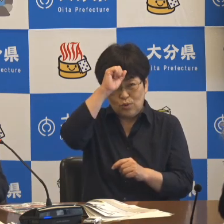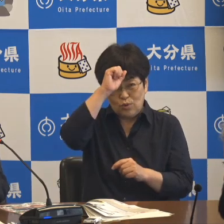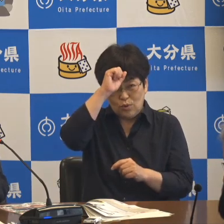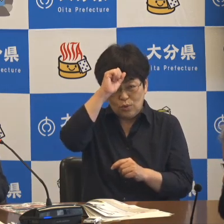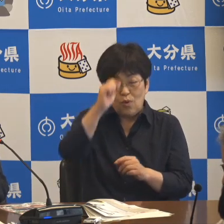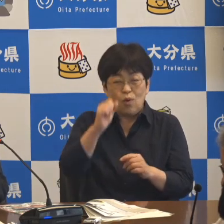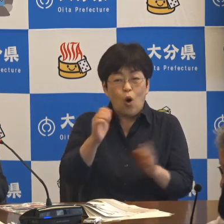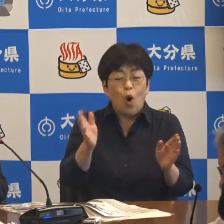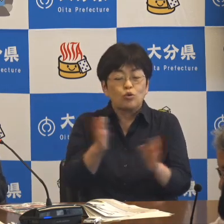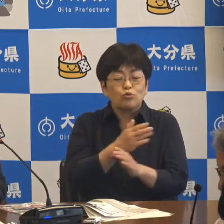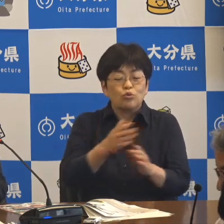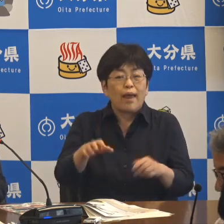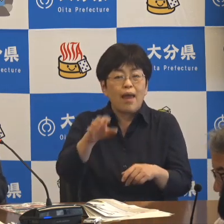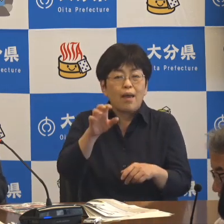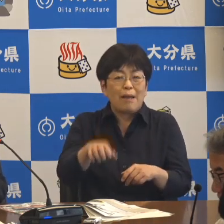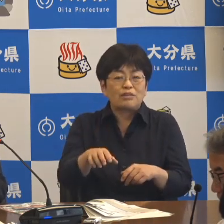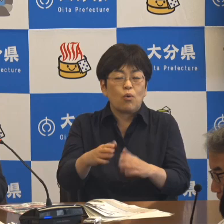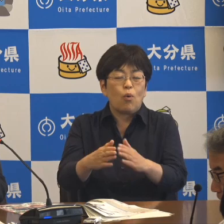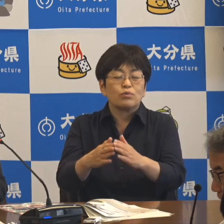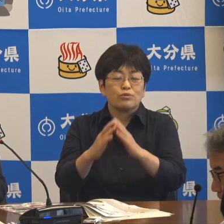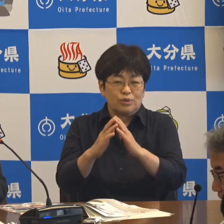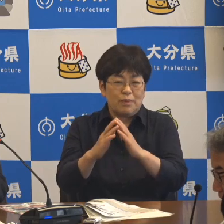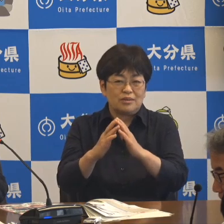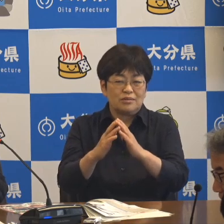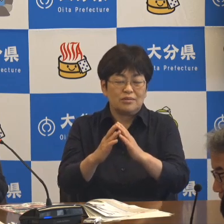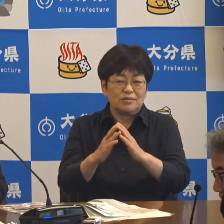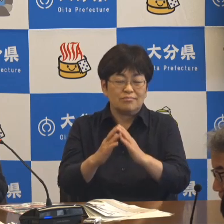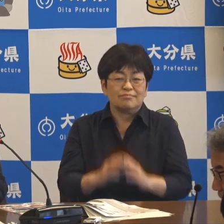所の設置でありますとかですね、あと